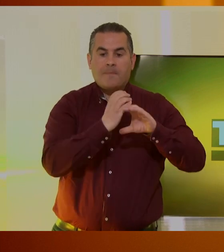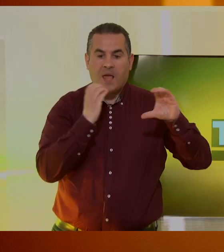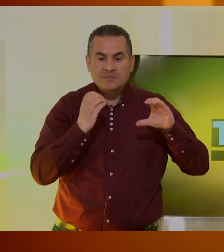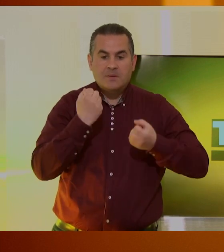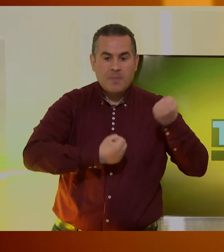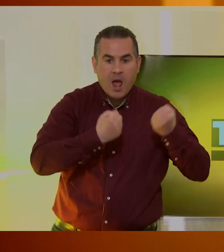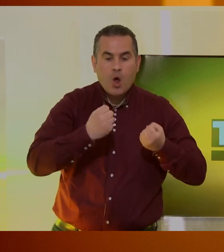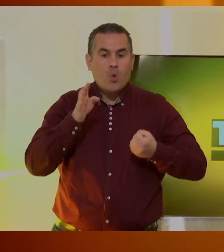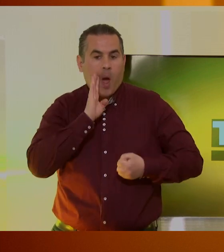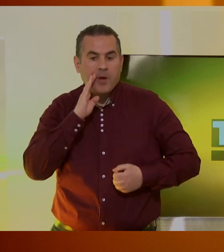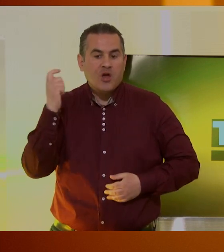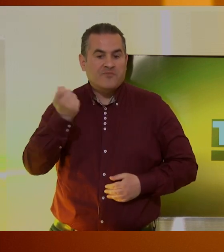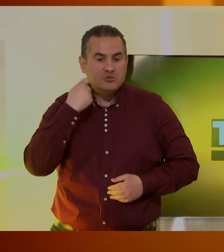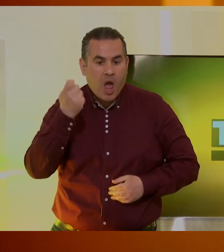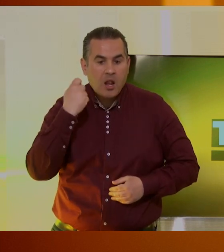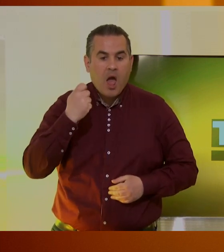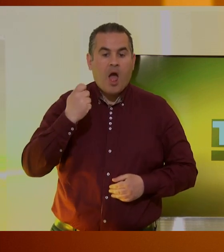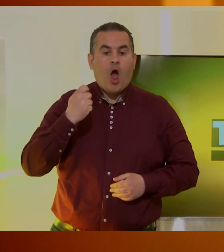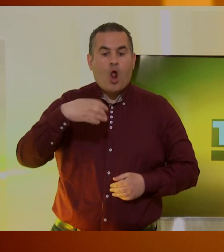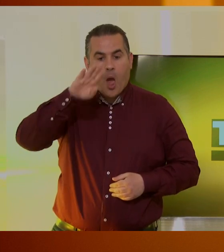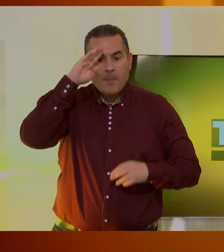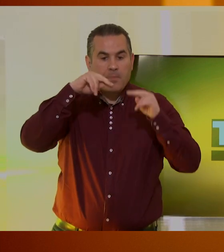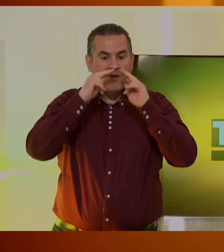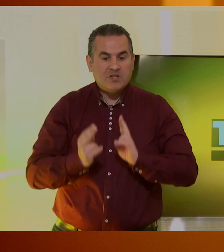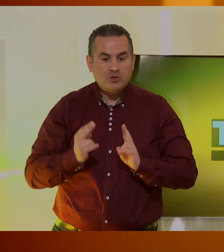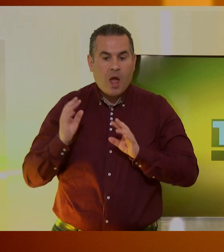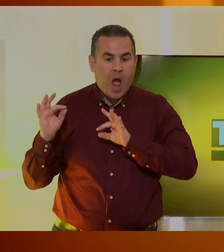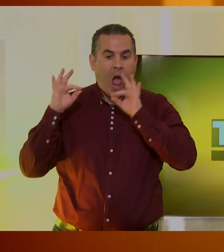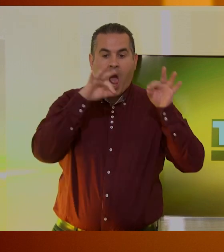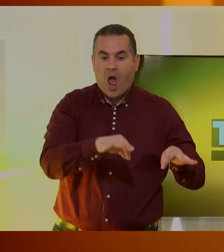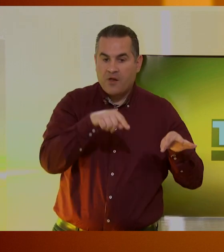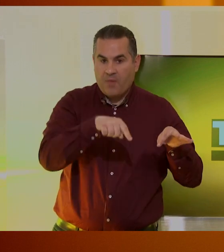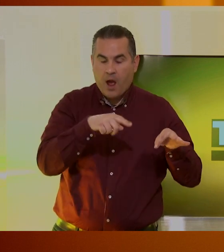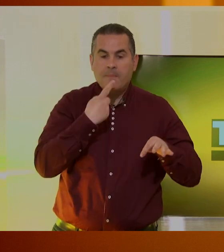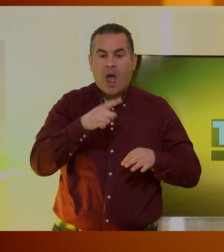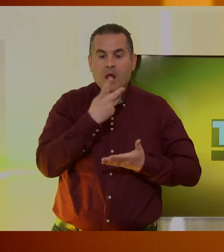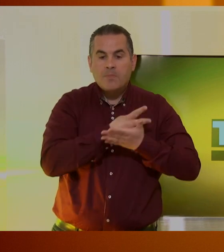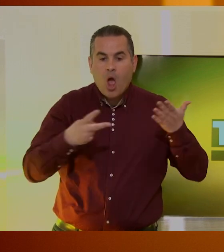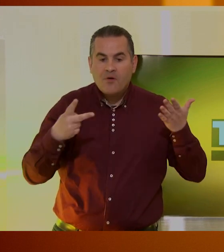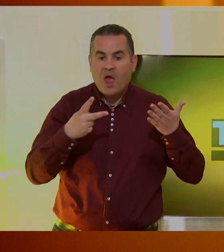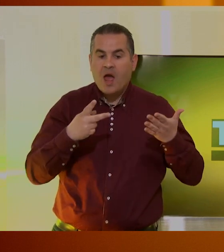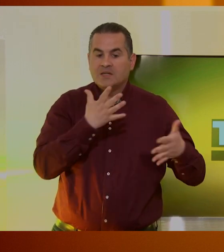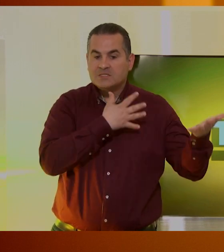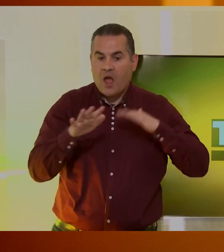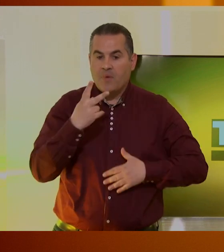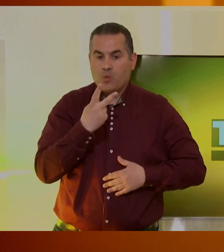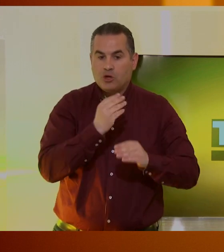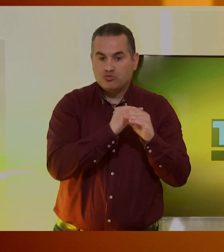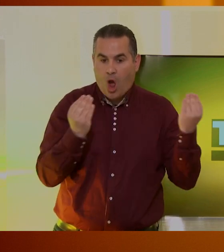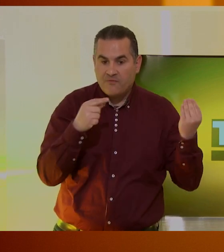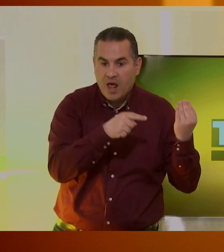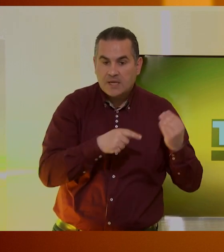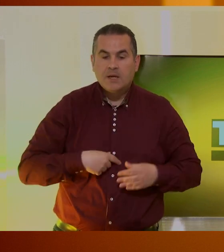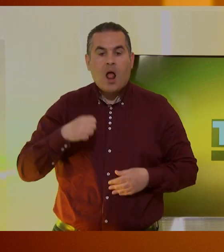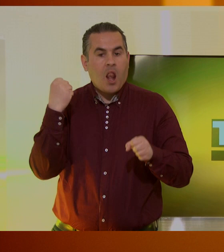del 118 la Polizia di Stato i Carabinieri e la Polizia locale sarà l'inchiesta della procura della Repubblica Di Nura ad accertare le cause del